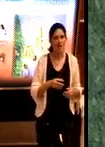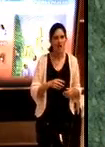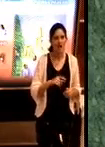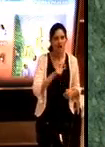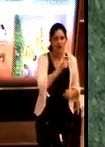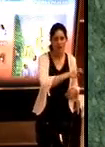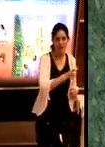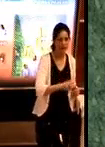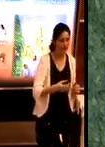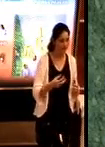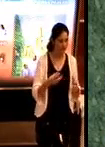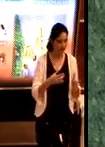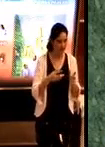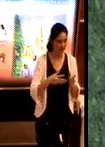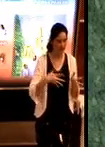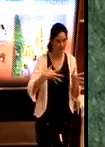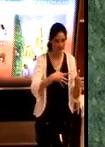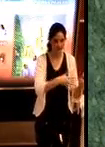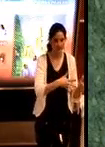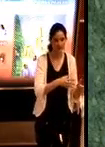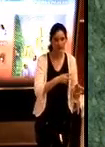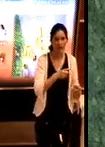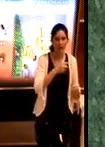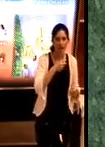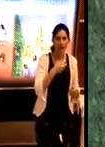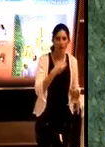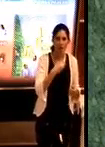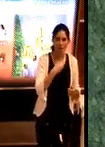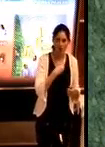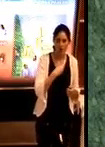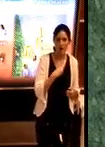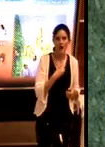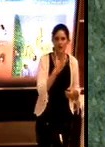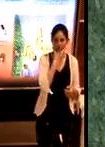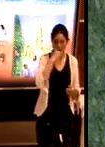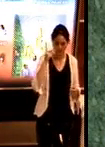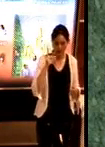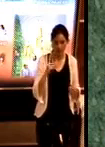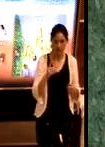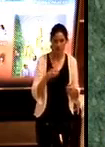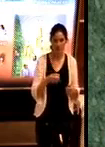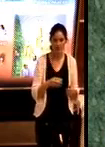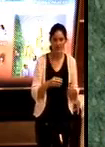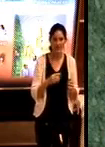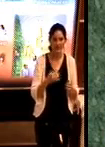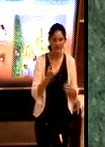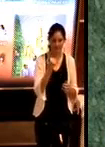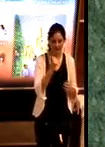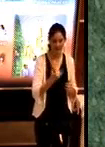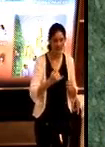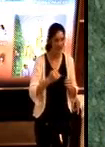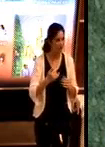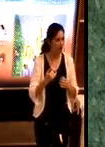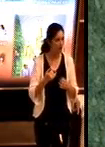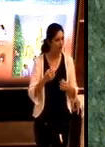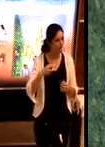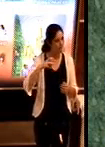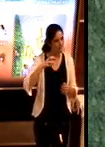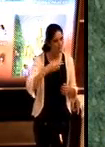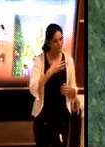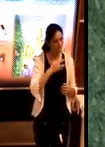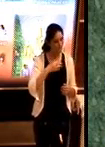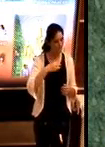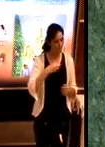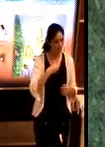tienen el testimonio de Jesucristo. Aquí habla del resto del pueblo de Dios, hermanos, de todos los tiempos. Habla del